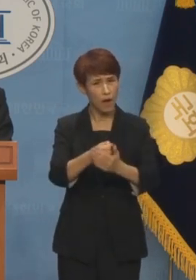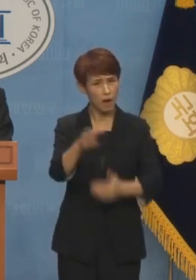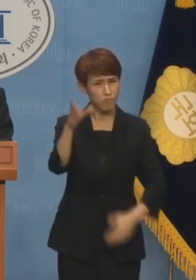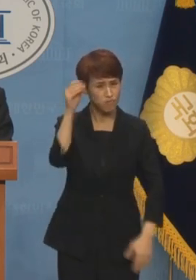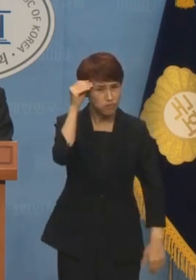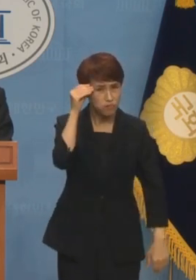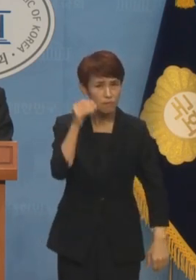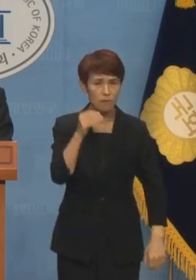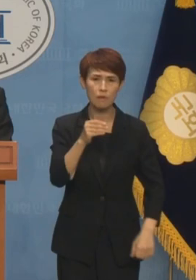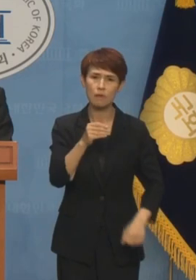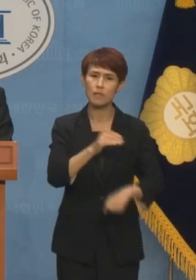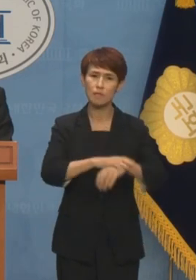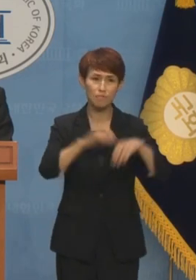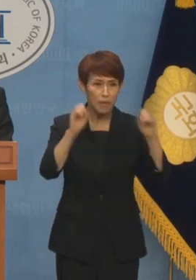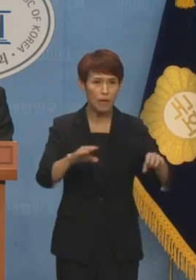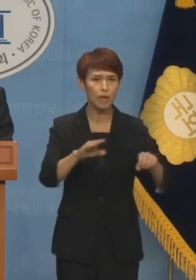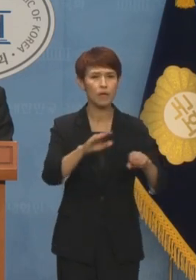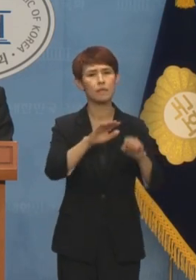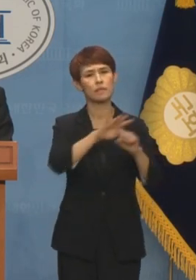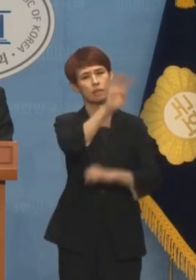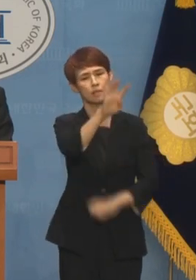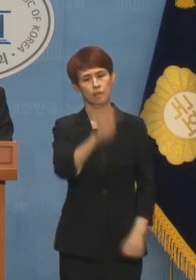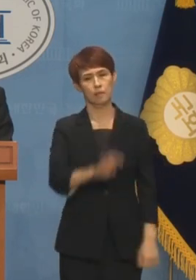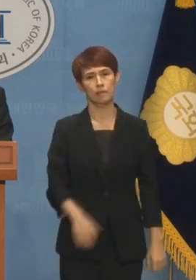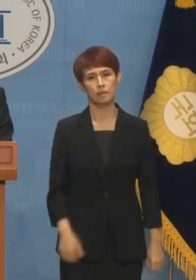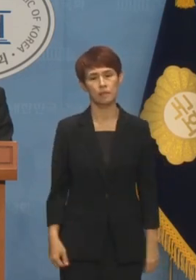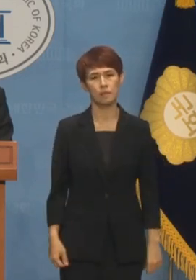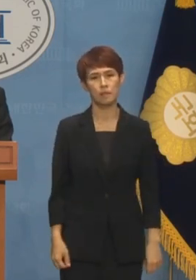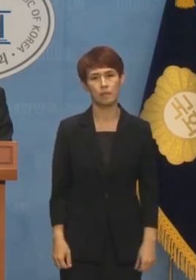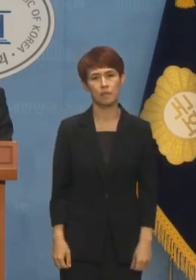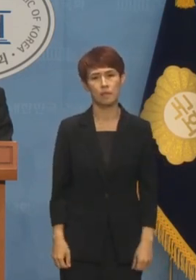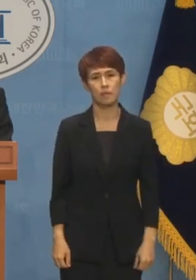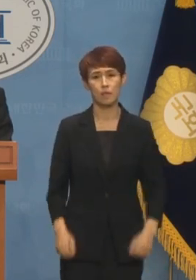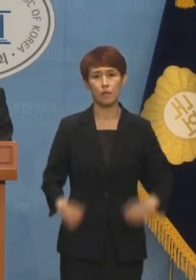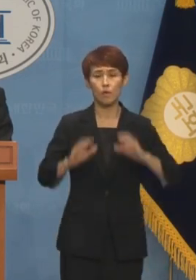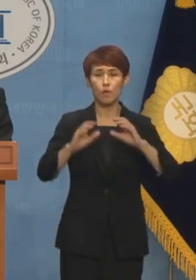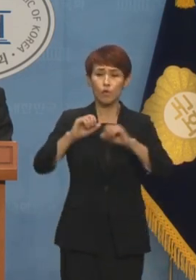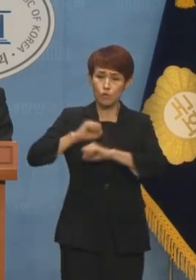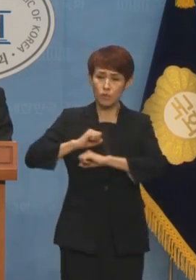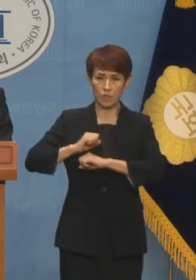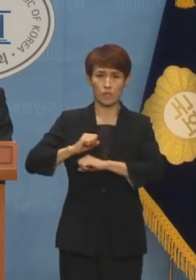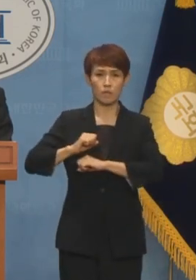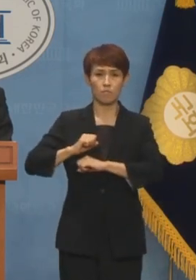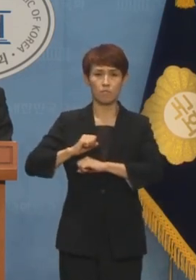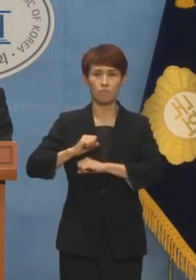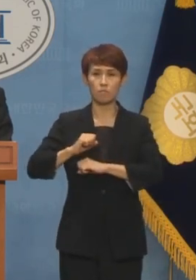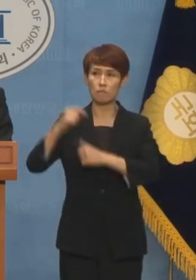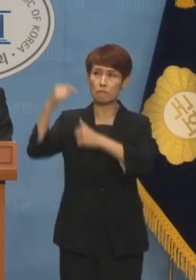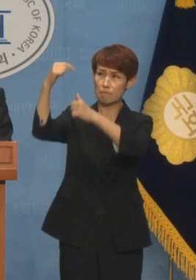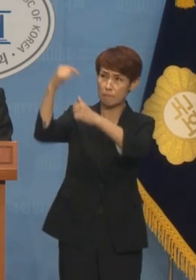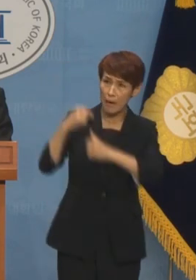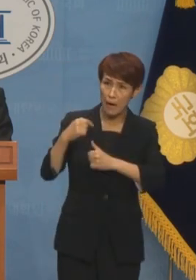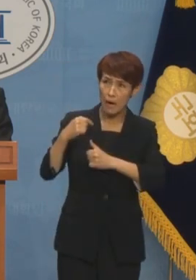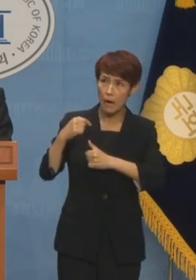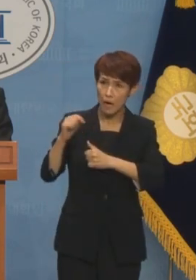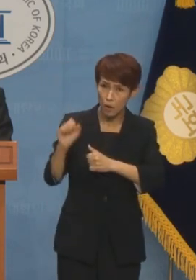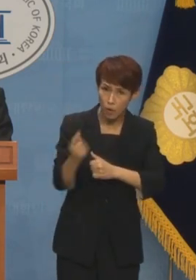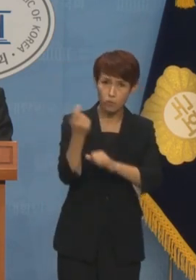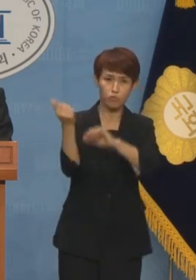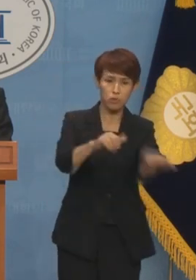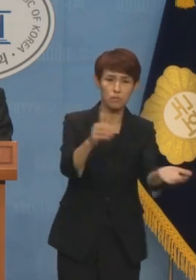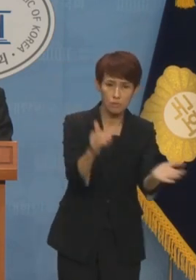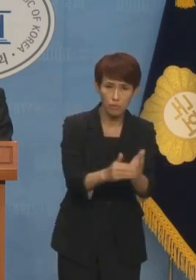알 수가 없습니다. 국가의 부름을 받은 청년이 지휘관의 부당한 지시로 인해 사망했는데